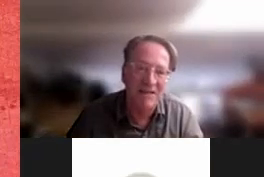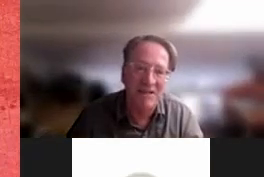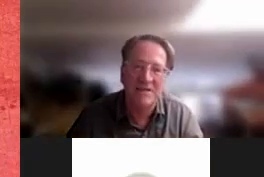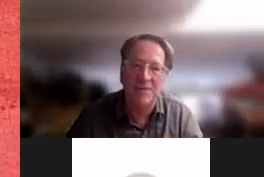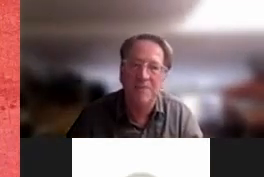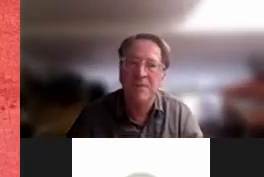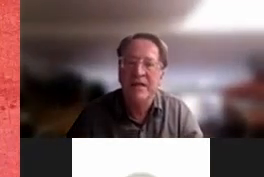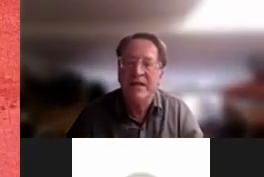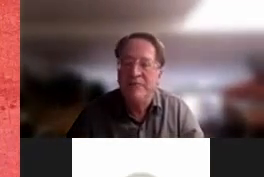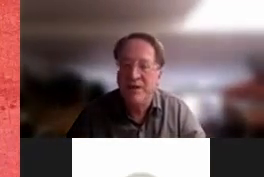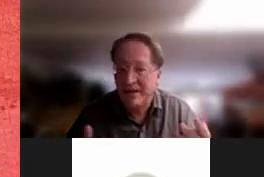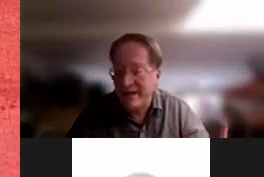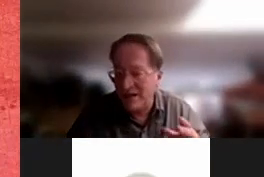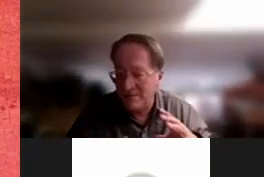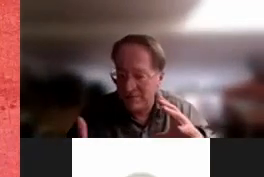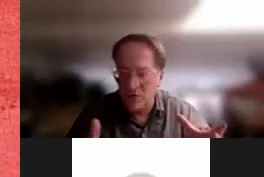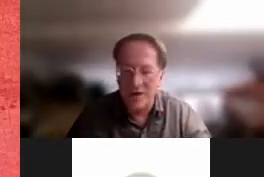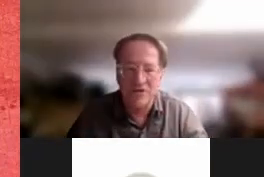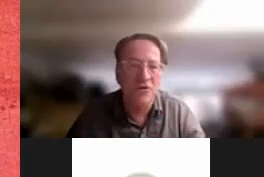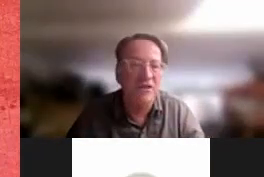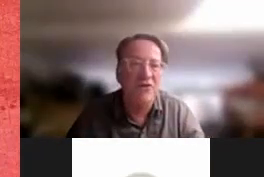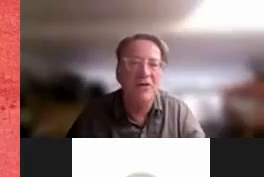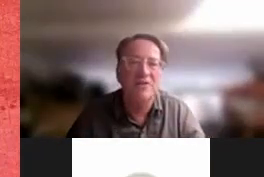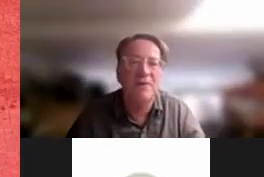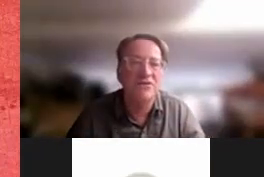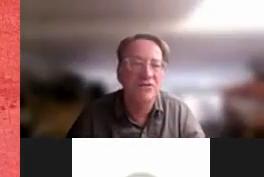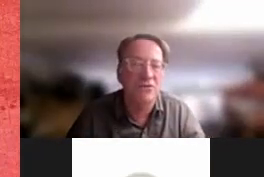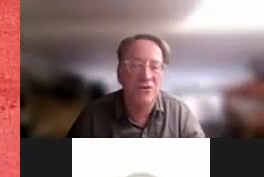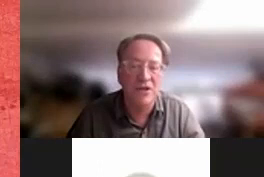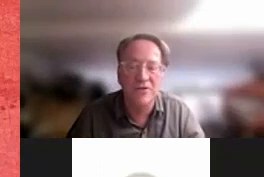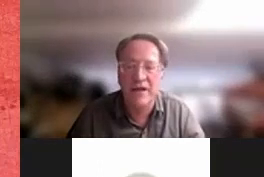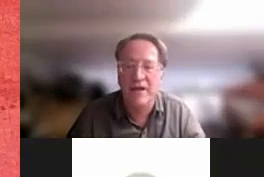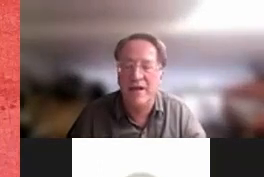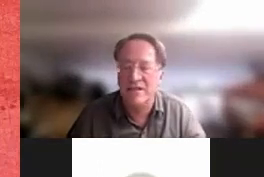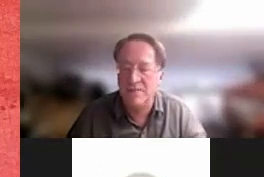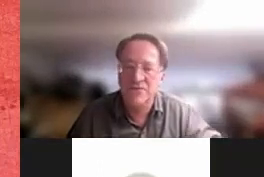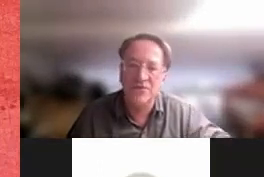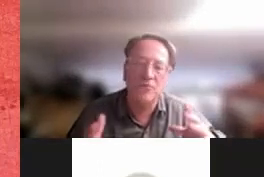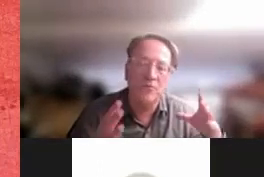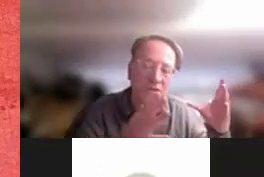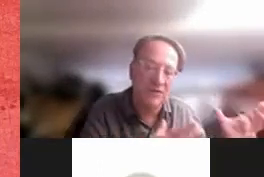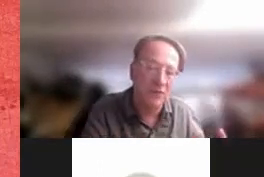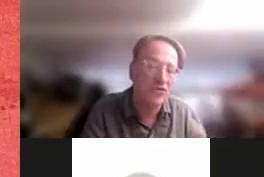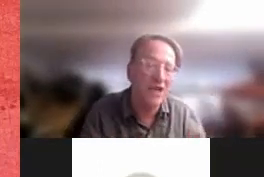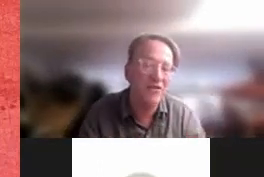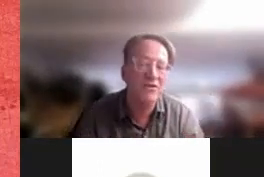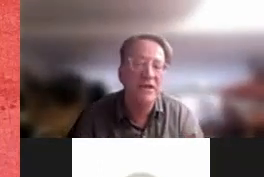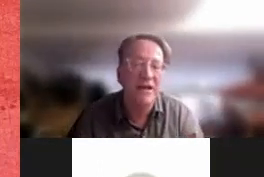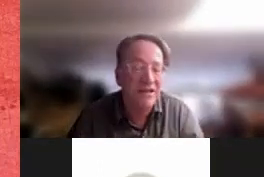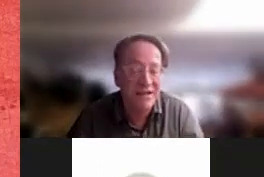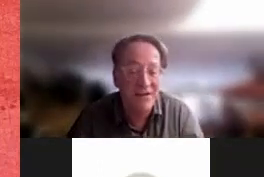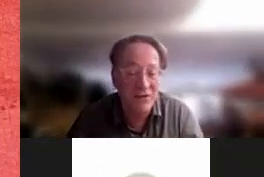vez más expansivo. Bien, quería nombrarles un poquitico del espacio escultórico. Este espacio pues lleva muchos